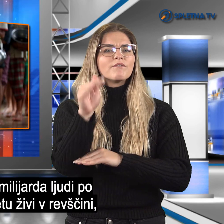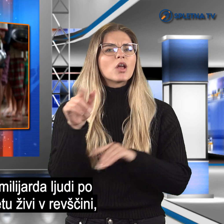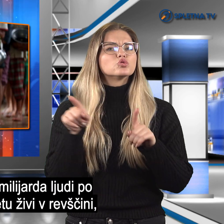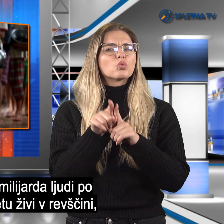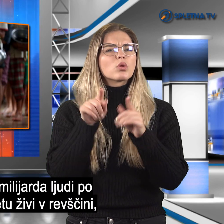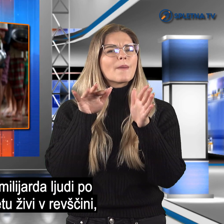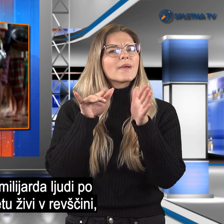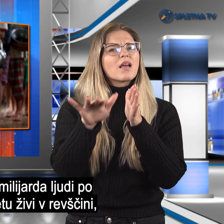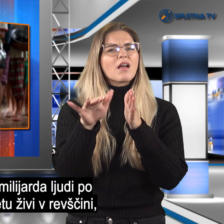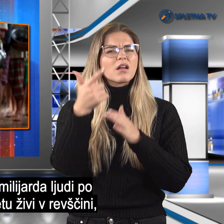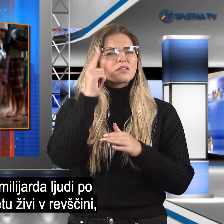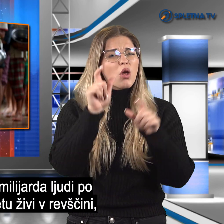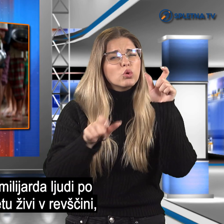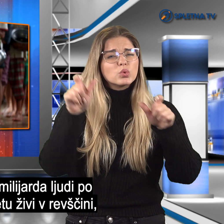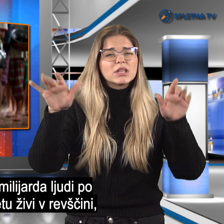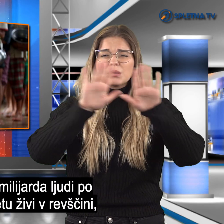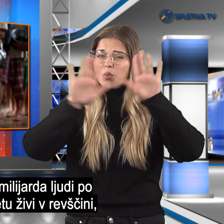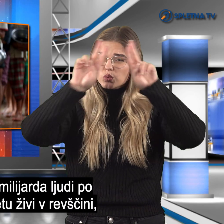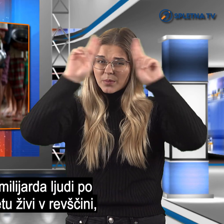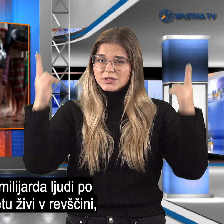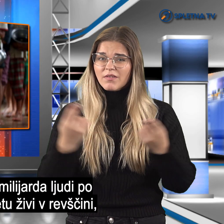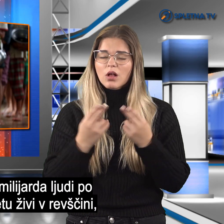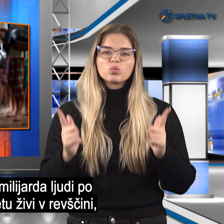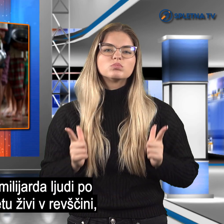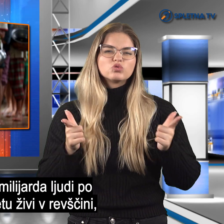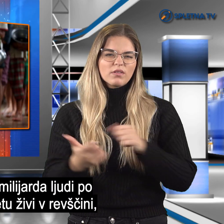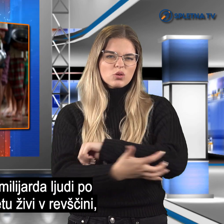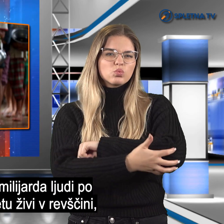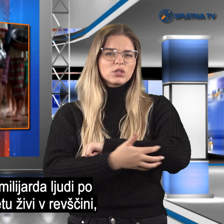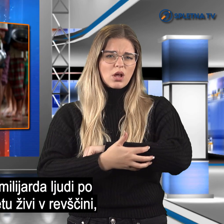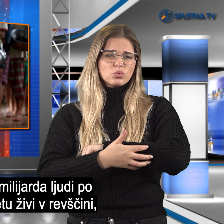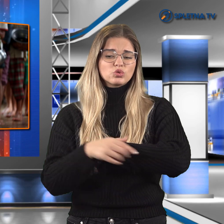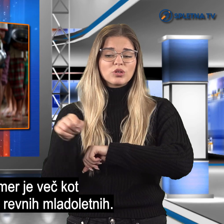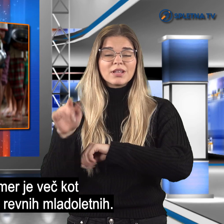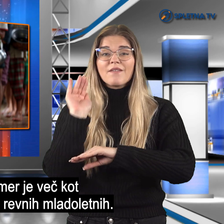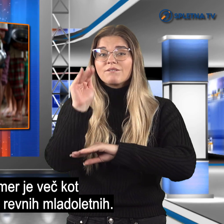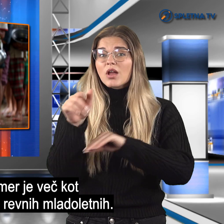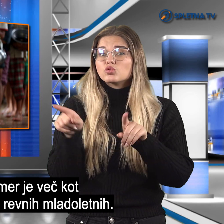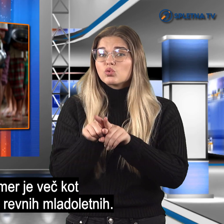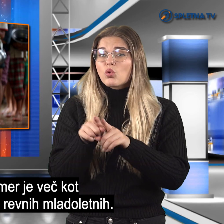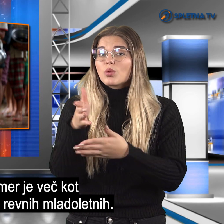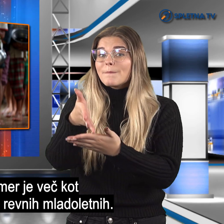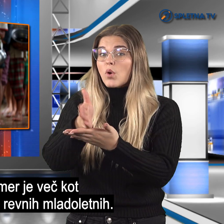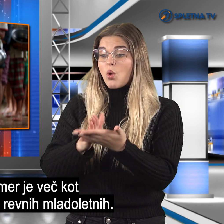Več kot milijarda ljudi po vsem svetu živi v revščini, pri čemer je več kot polovica teh revnih